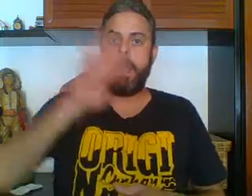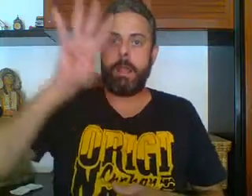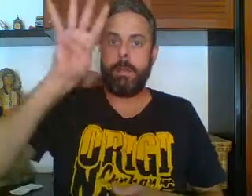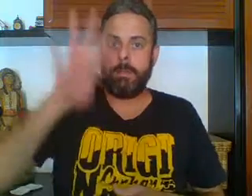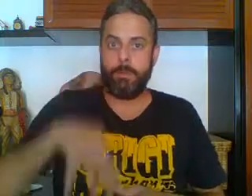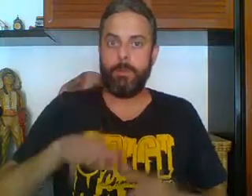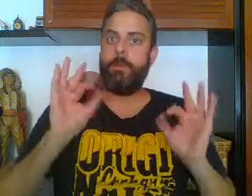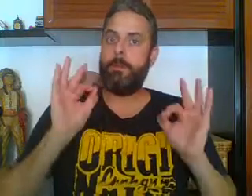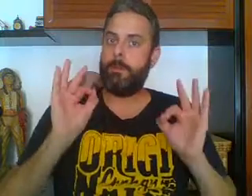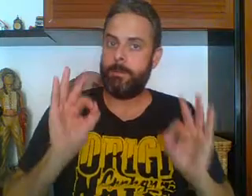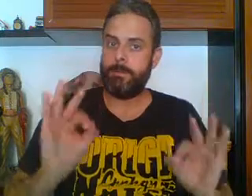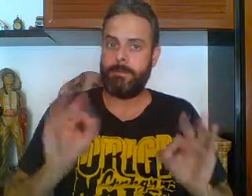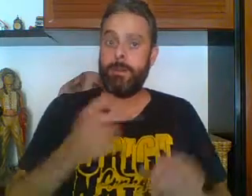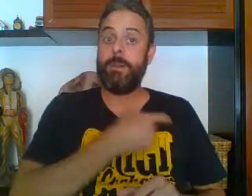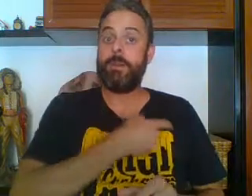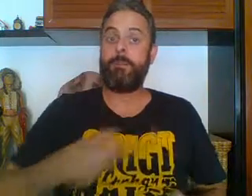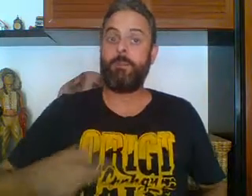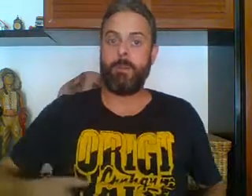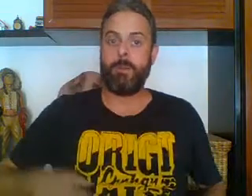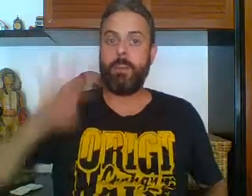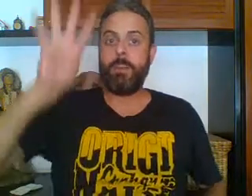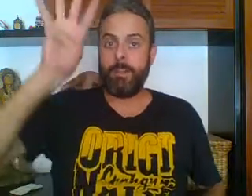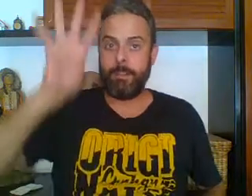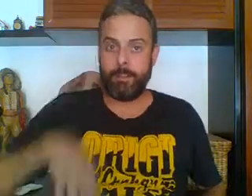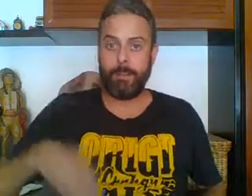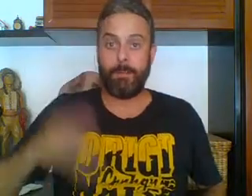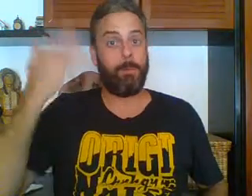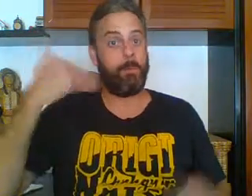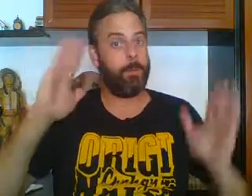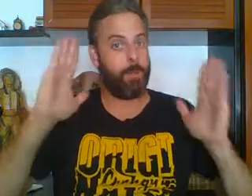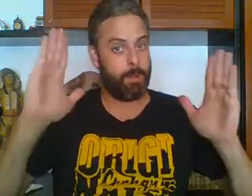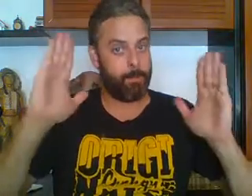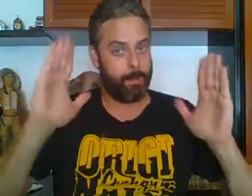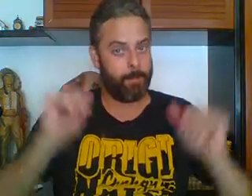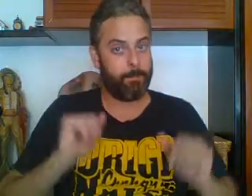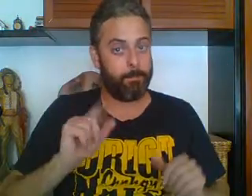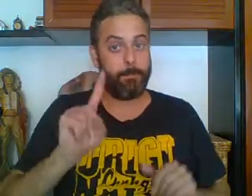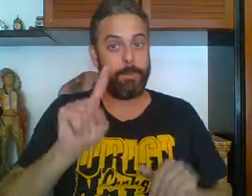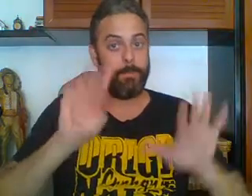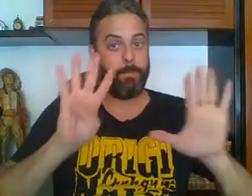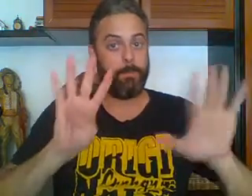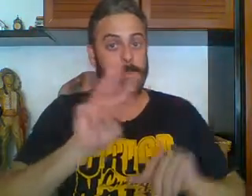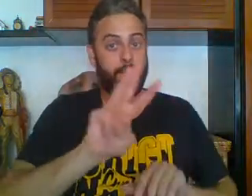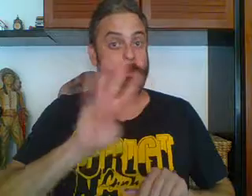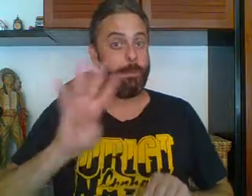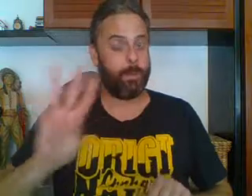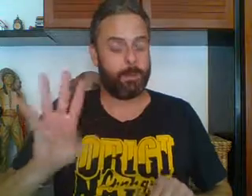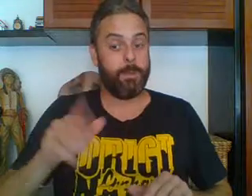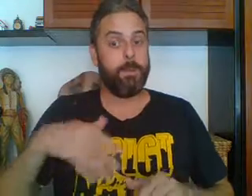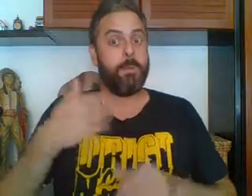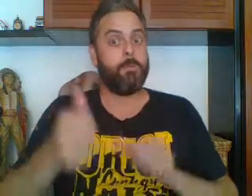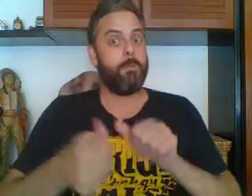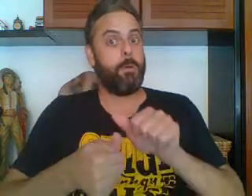de Podría hacer cubiertas, una montaña y con esto, la así parte no. derecha de la ruta Mira, por donde está pasando la aquí carrera, al un lado centro del